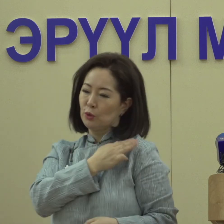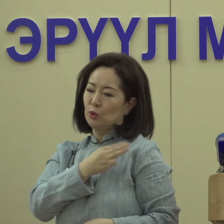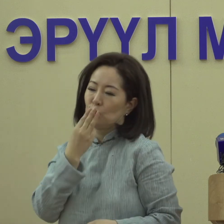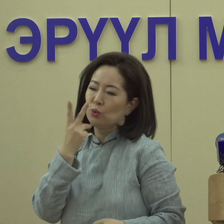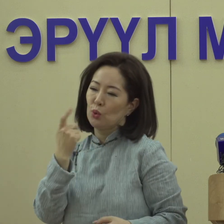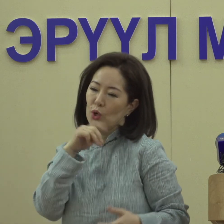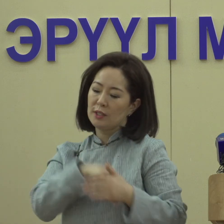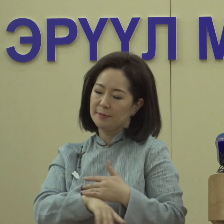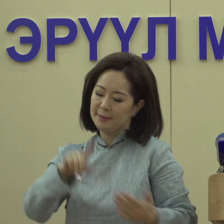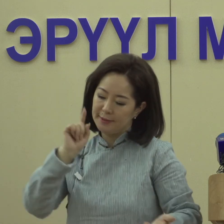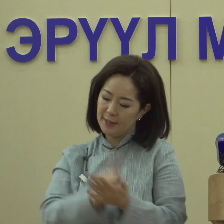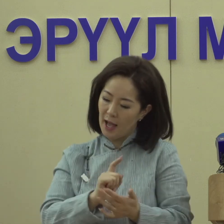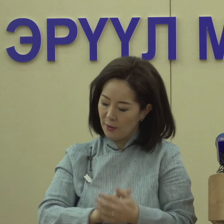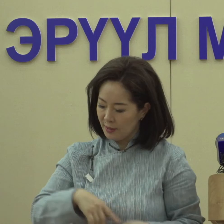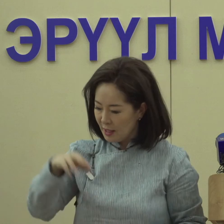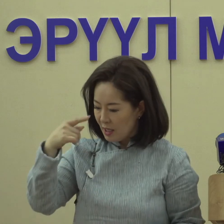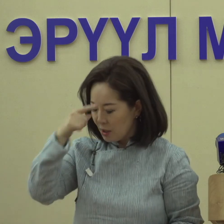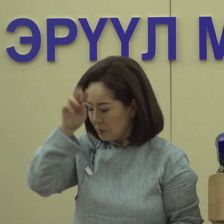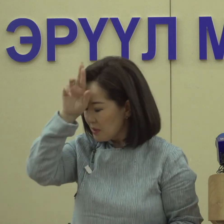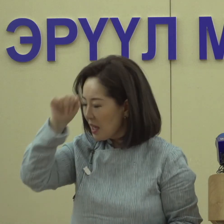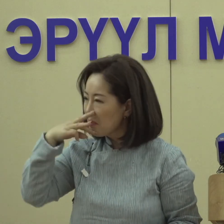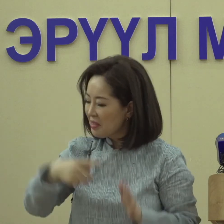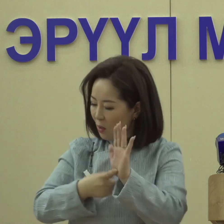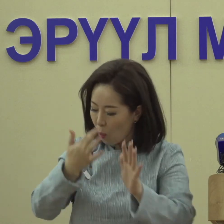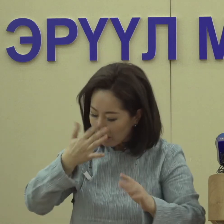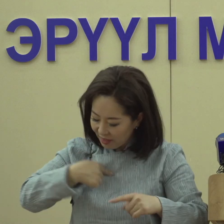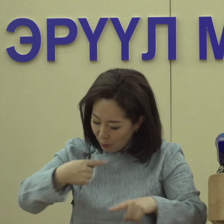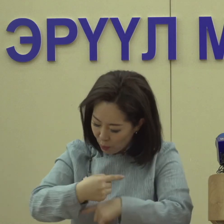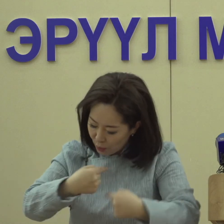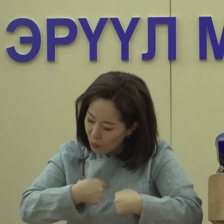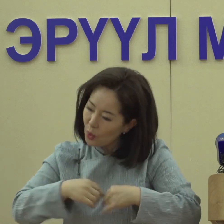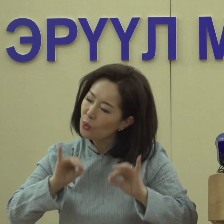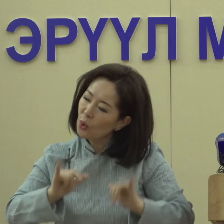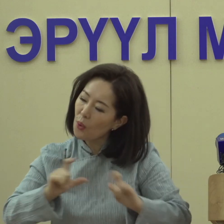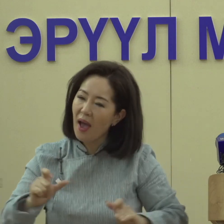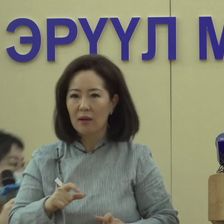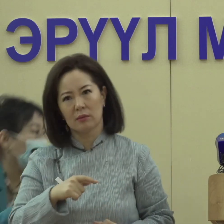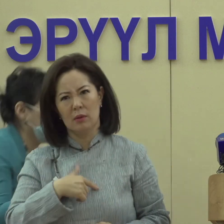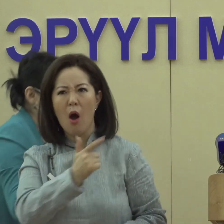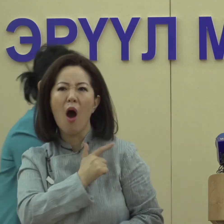Ямны мэдээлэл хэрэгтэй юм уу? Ямны мэдээлэл хэрэгтэй юм уу? Ямны мэдээлэл хэрэгтэй юм уу?